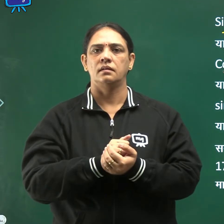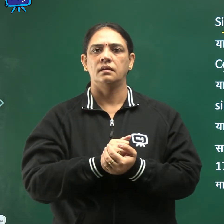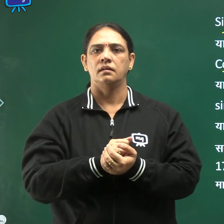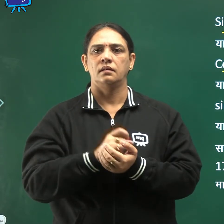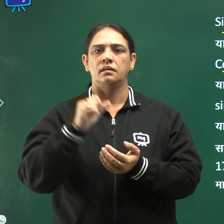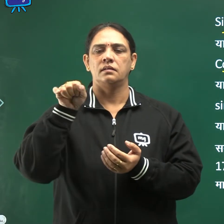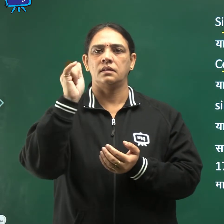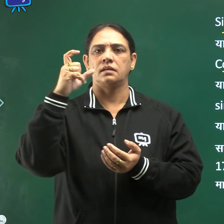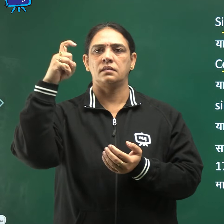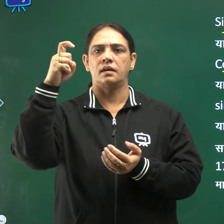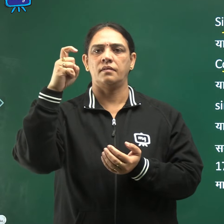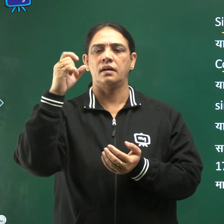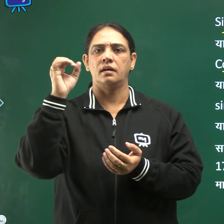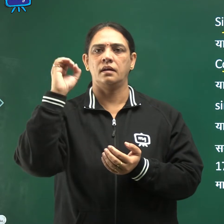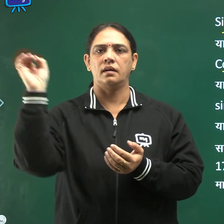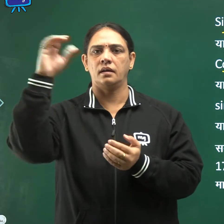67 डिग्री को